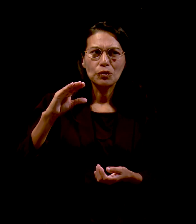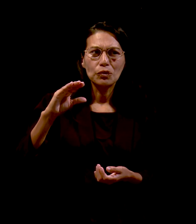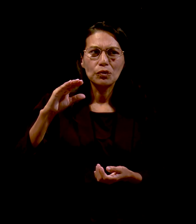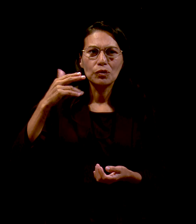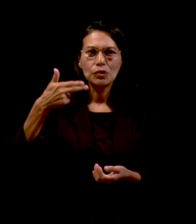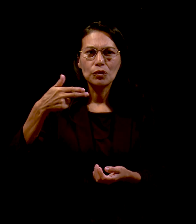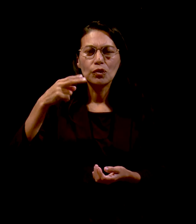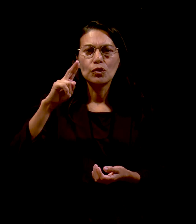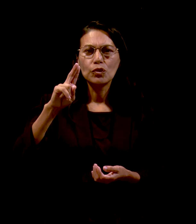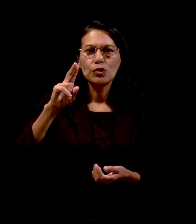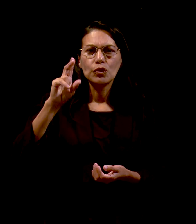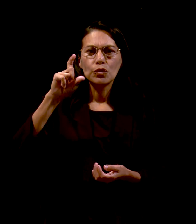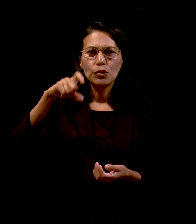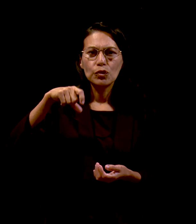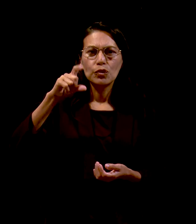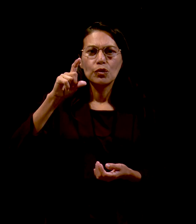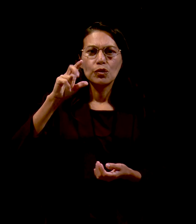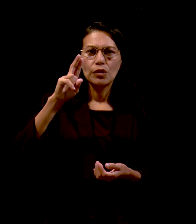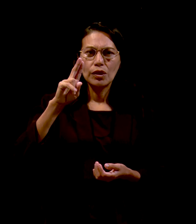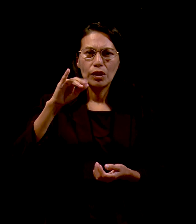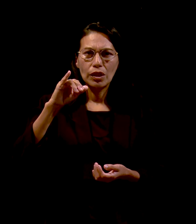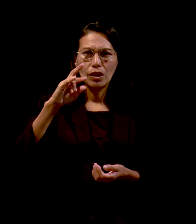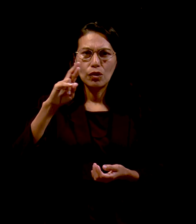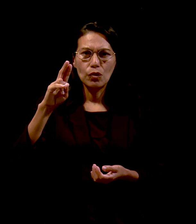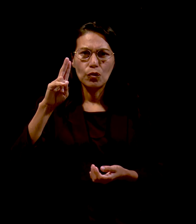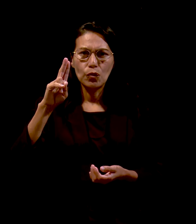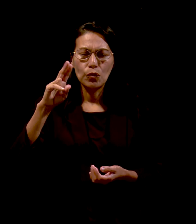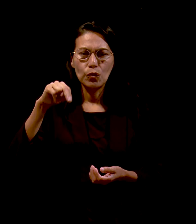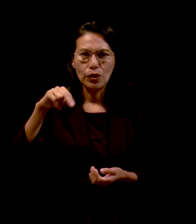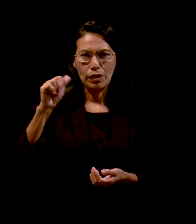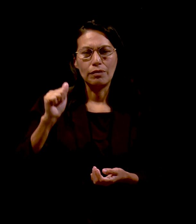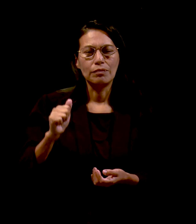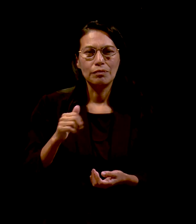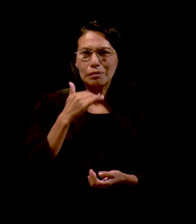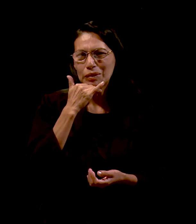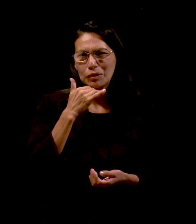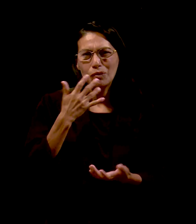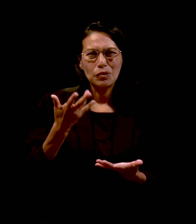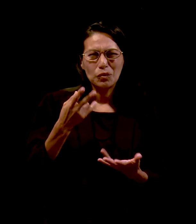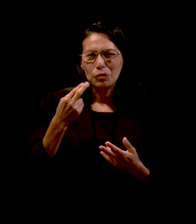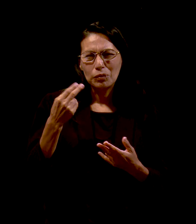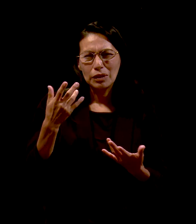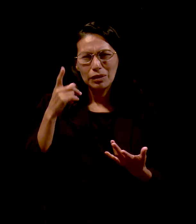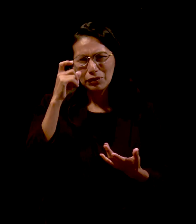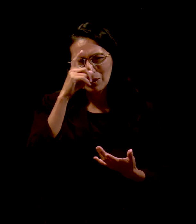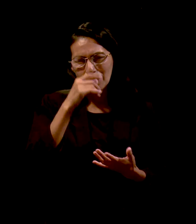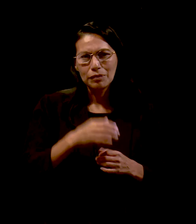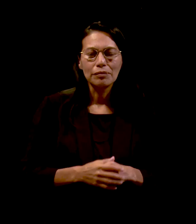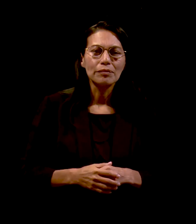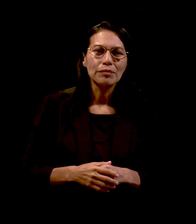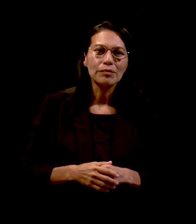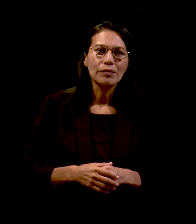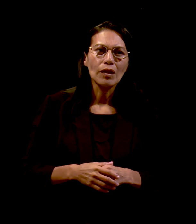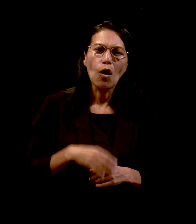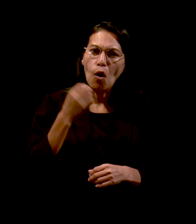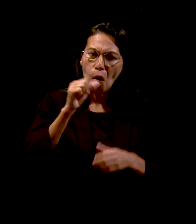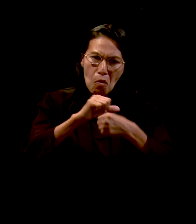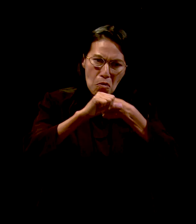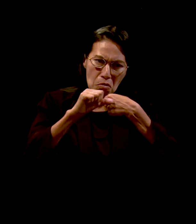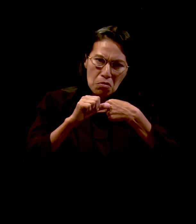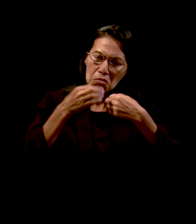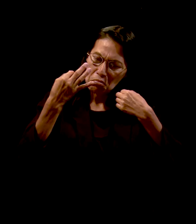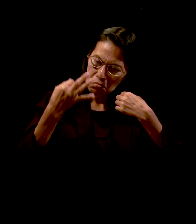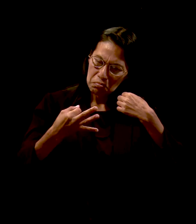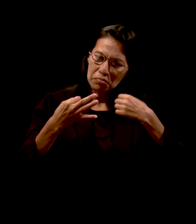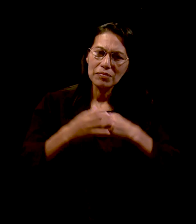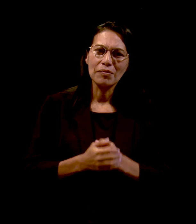perdón chuck y look chuquiruna perdón chuquiruna salió bien de